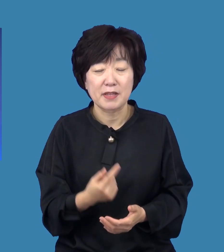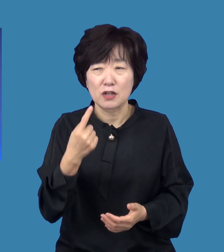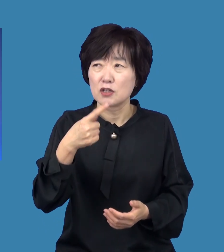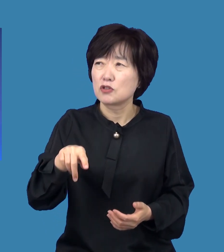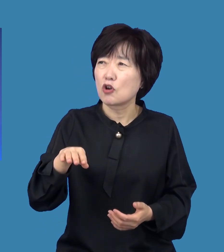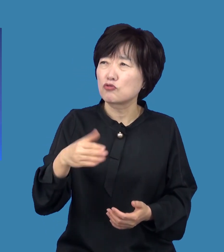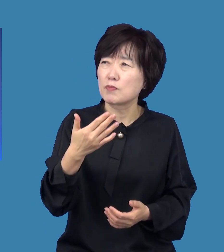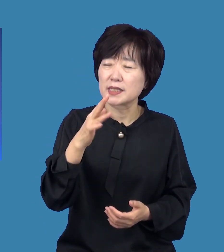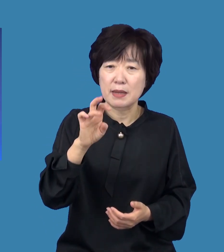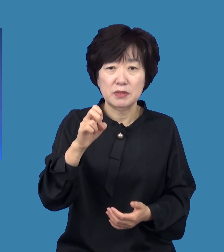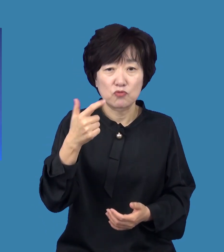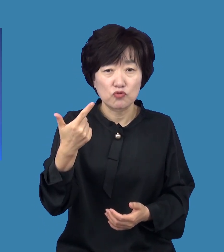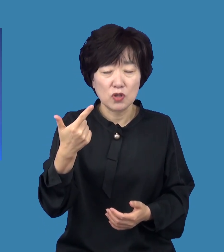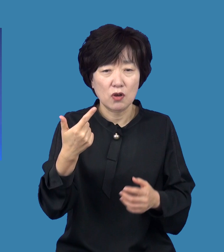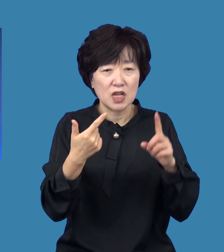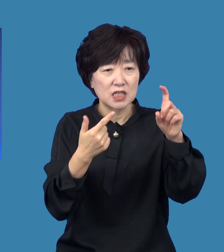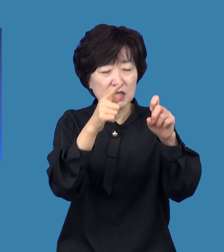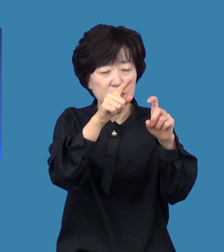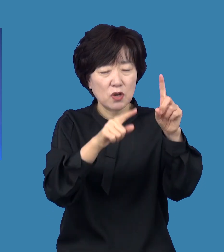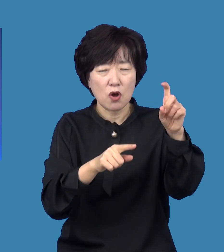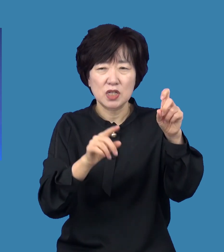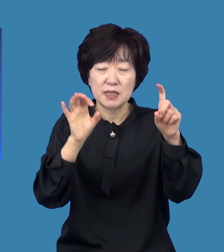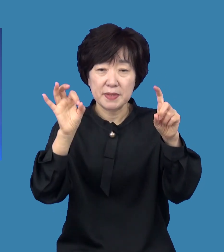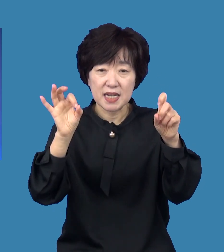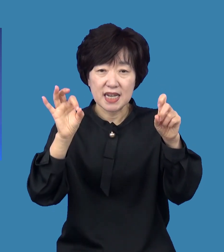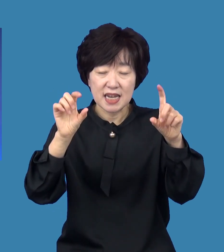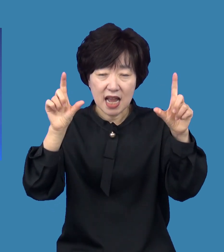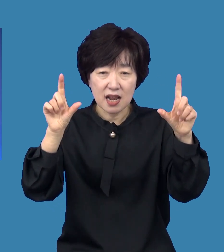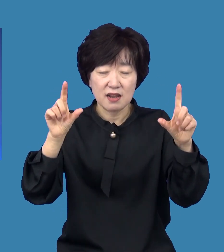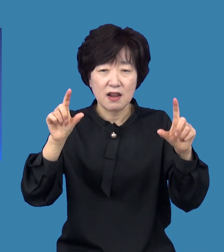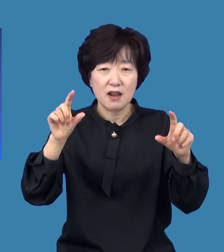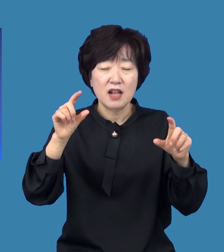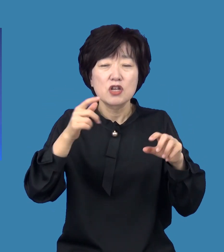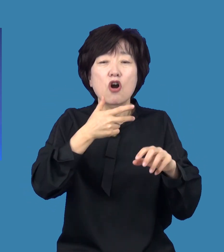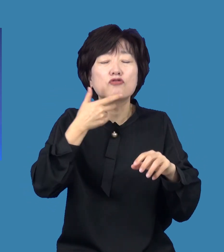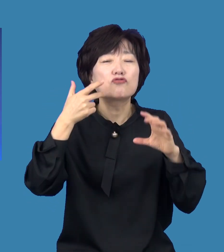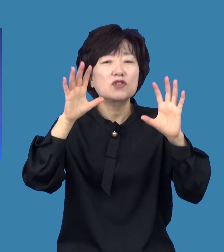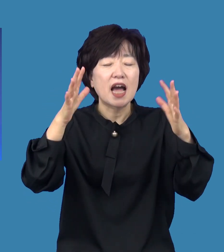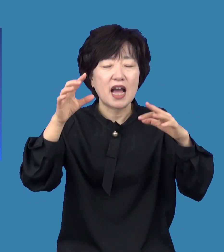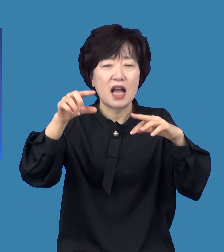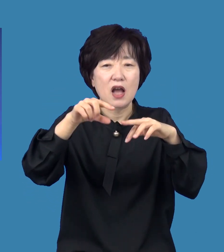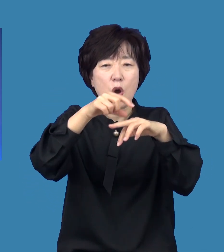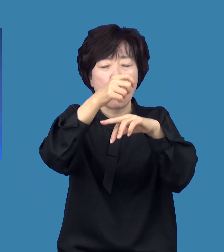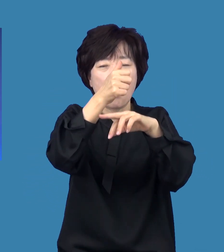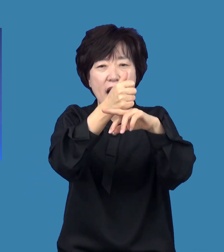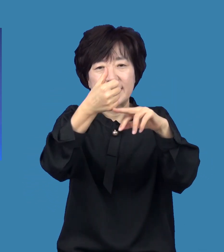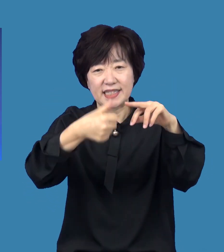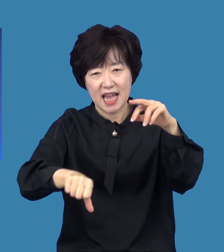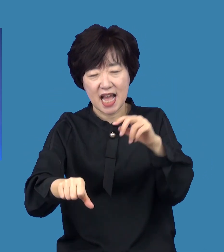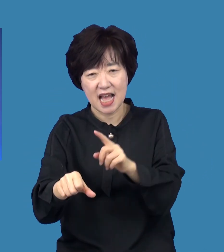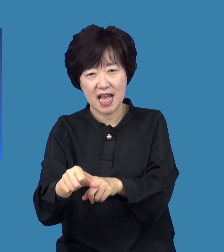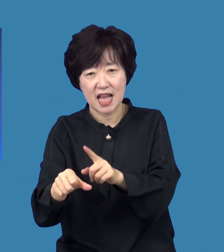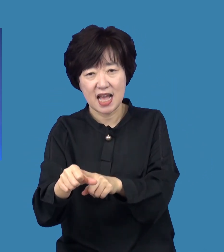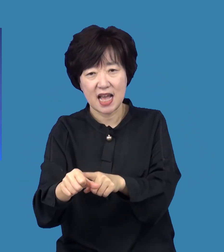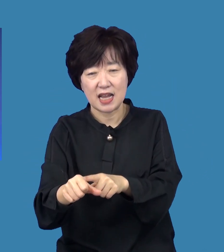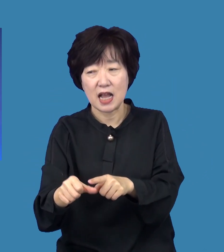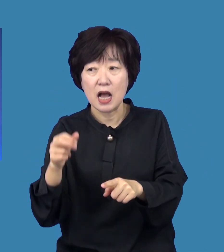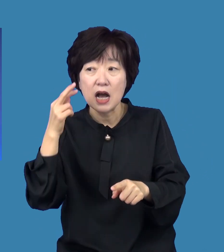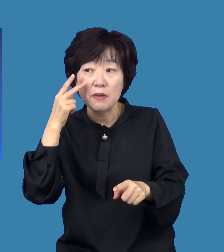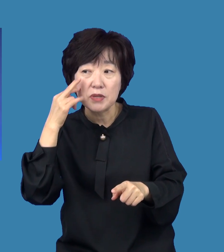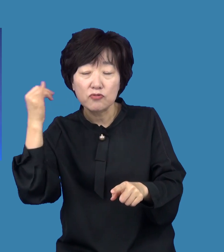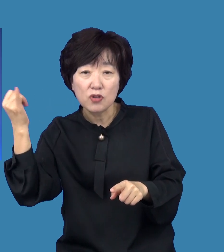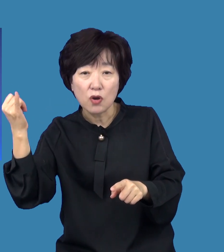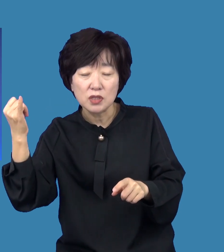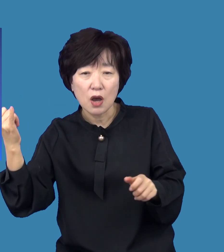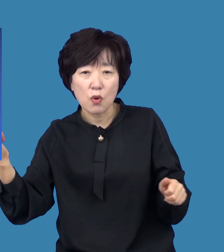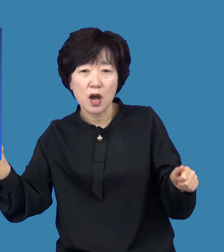1936년 12월 10일에요. 영국의 왕세자였던 에드워드 8세가 미국 여인과 결혼하기 위해서